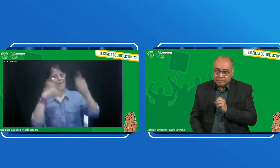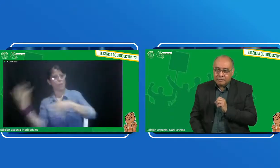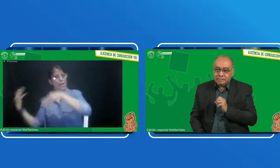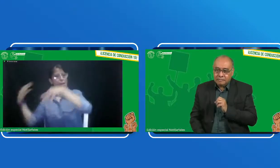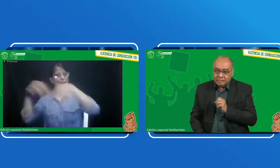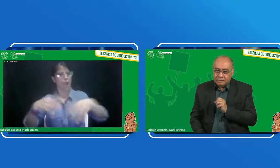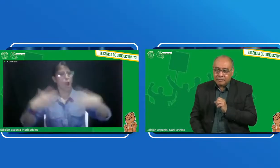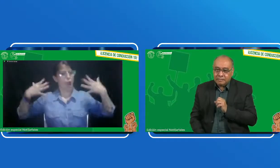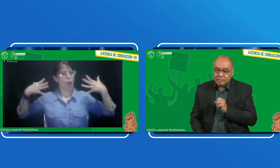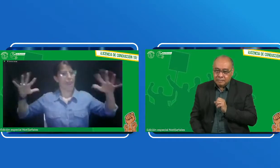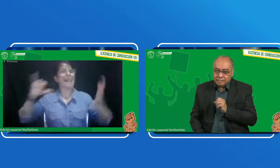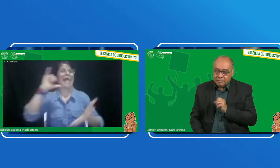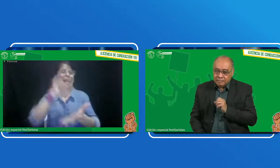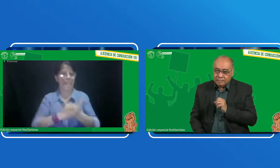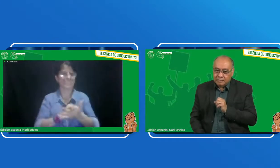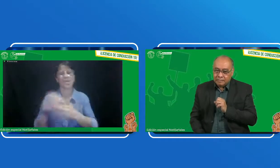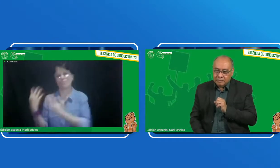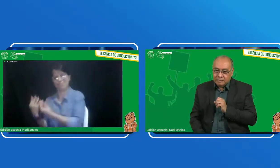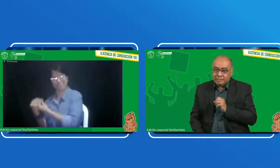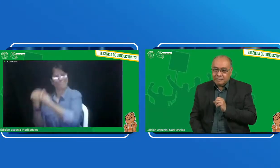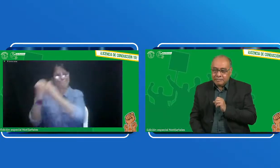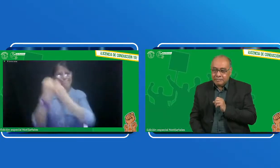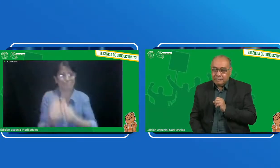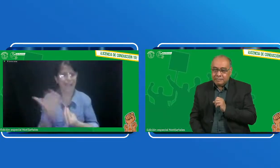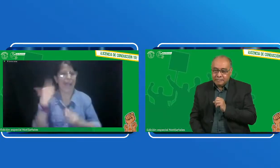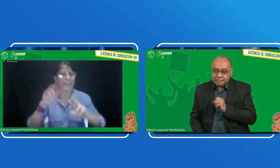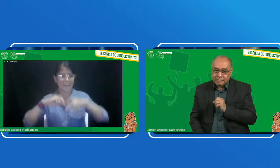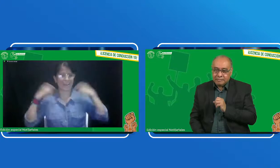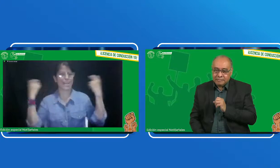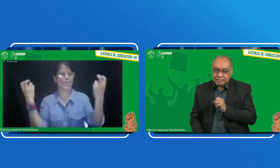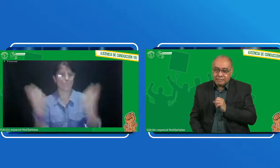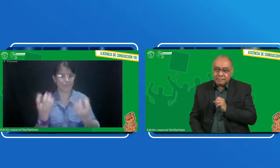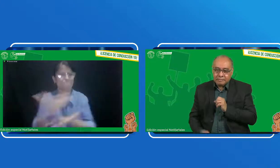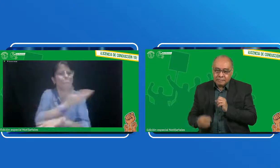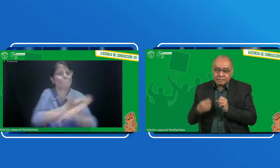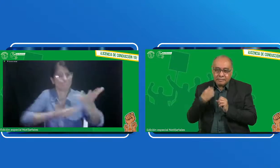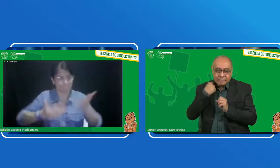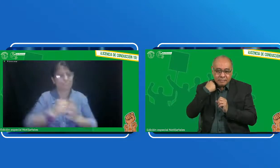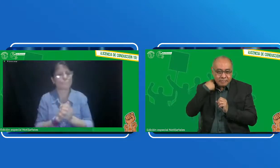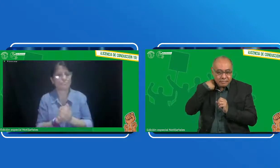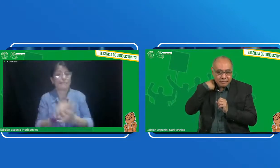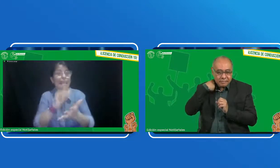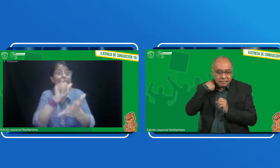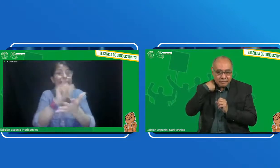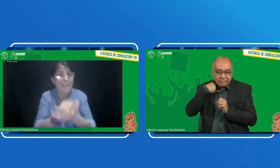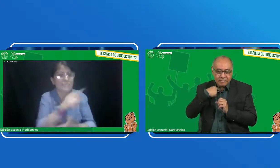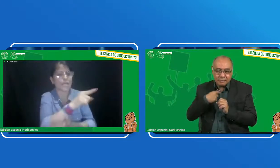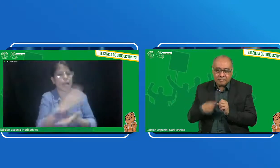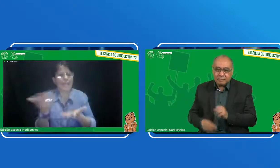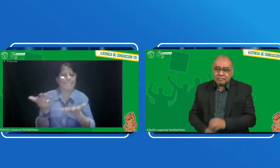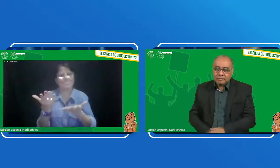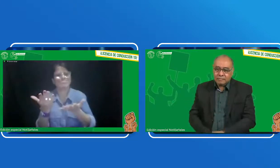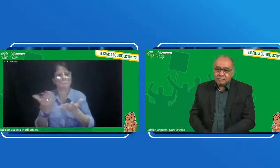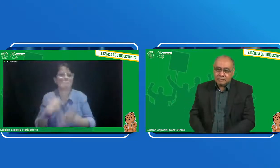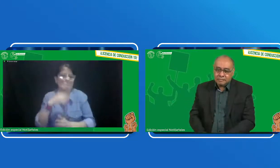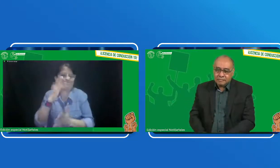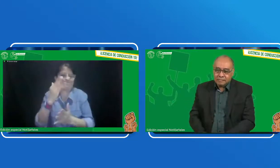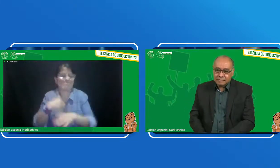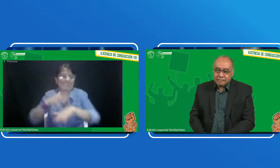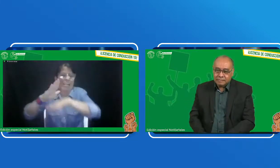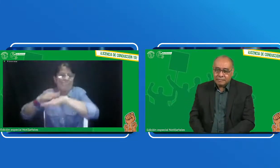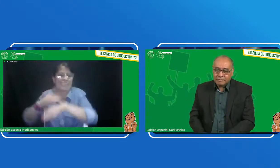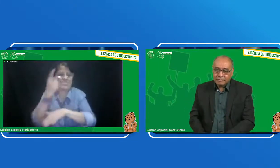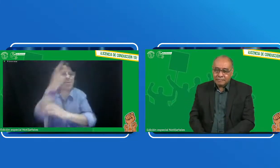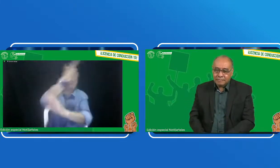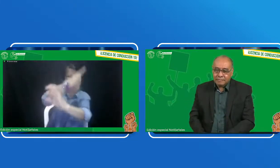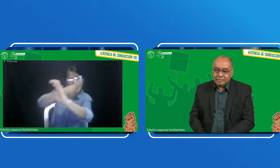este espacio en el plantón, ahí mismo el ministerio respondió y por eso es que nos citó el día de ayer a